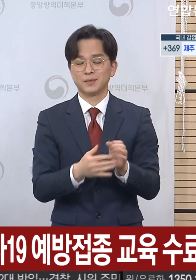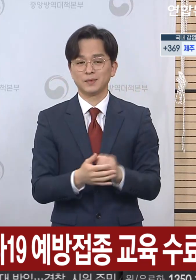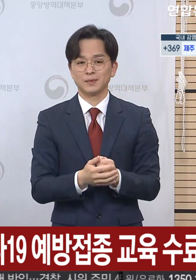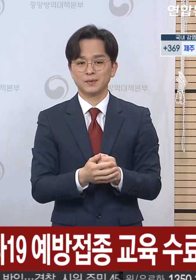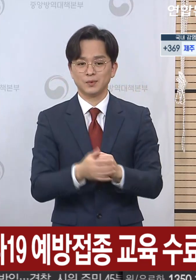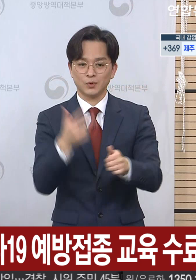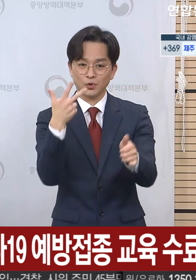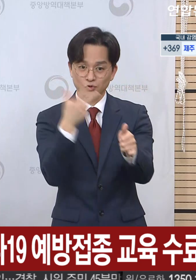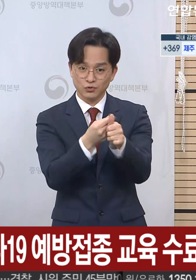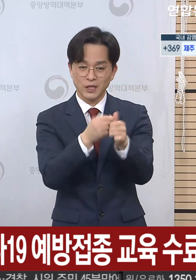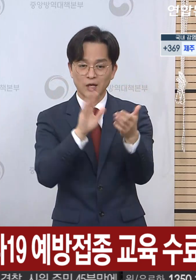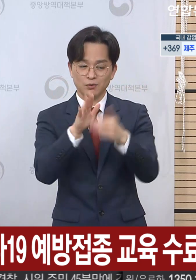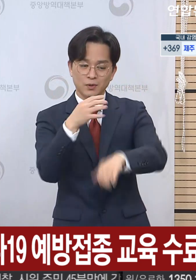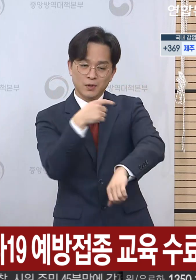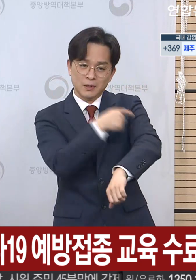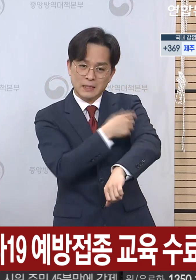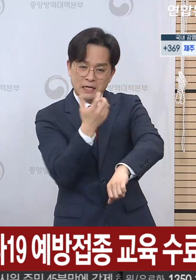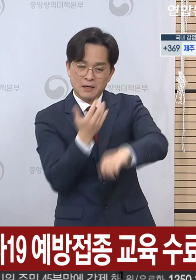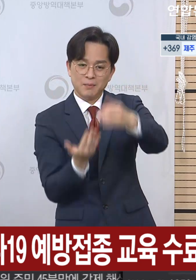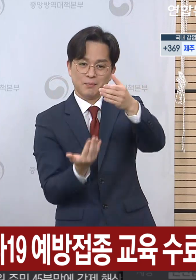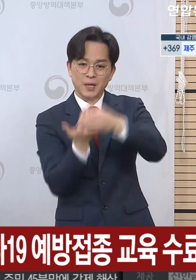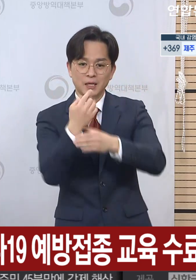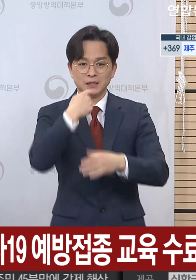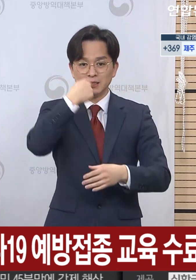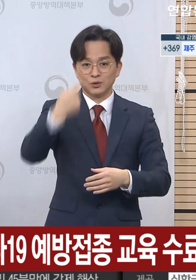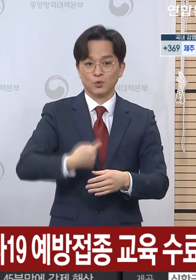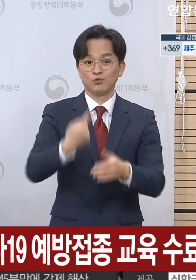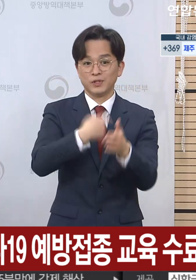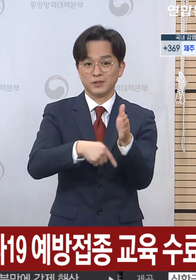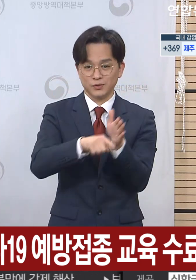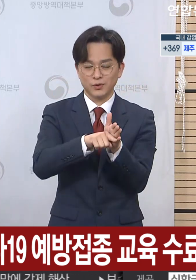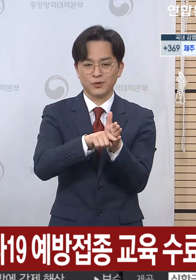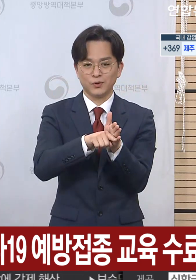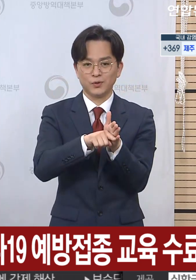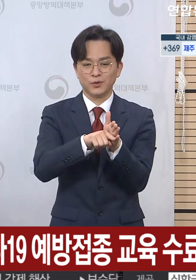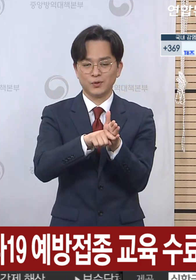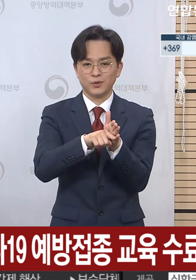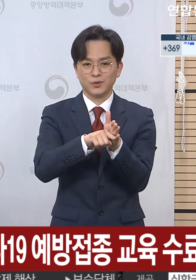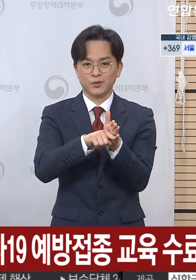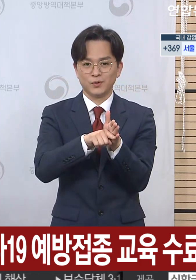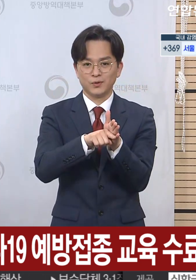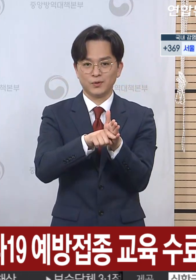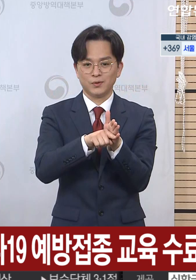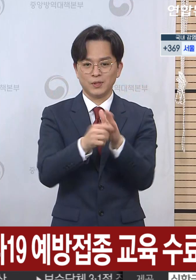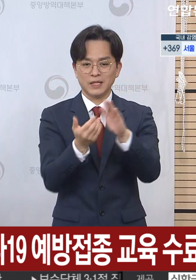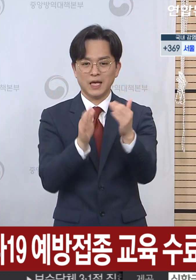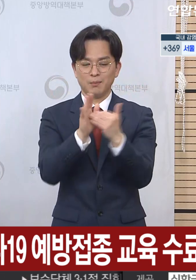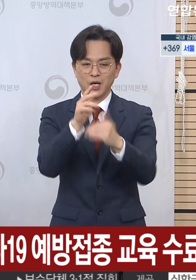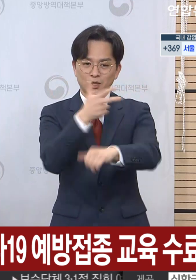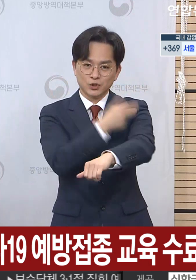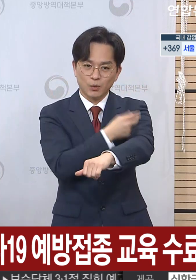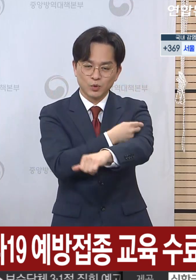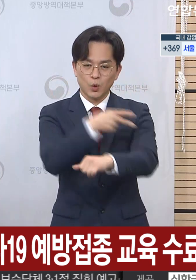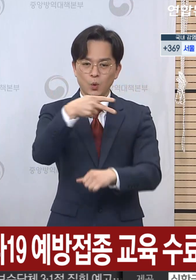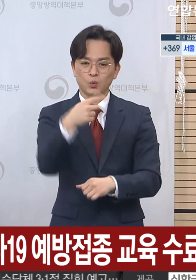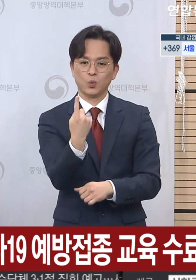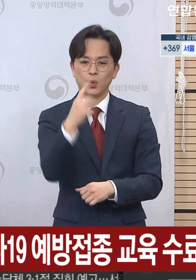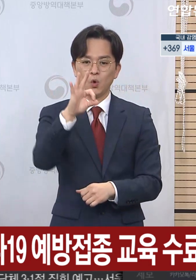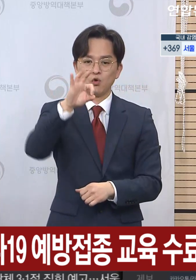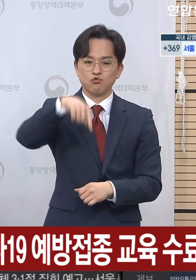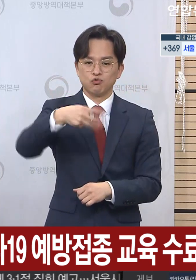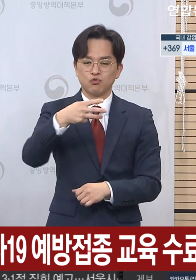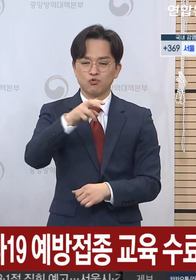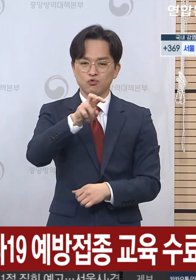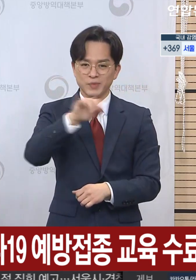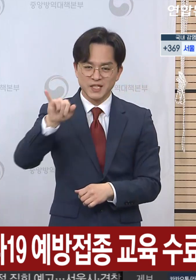신속한 신고와 체계적인 관리를 위해 접종받은 사람이 쉽고 편하게 신고할 수 있도록 예방접종 도우미 누리집을